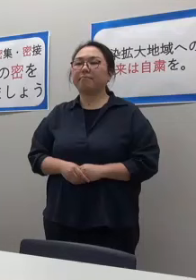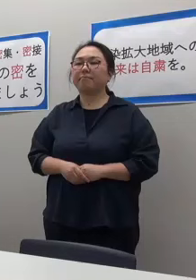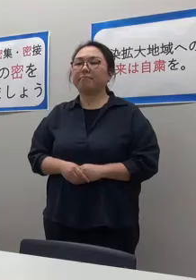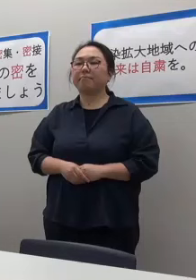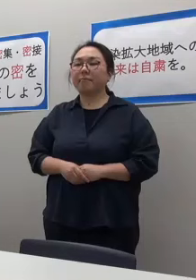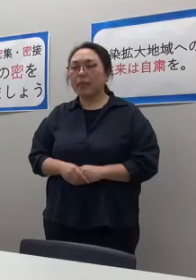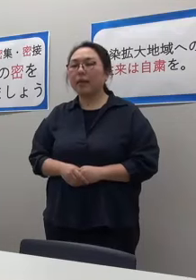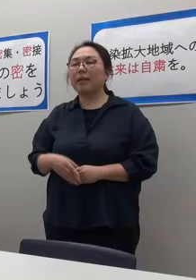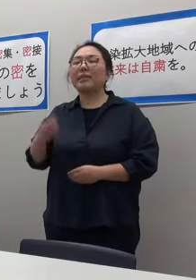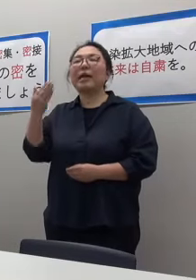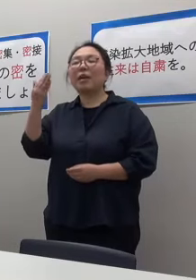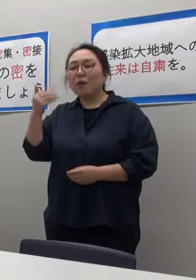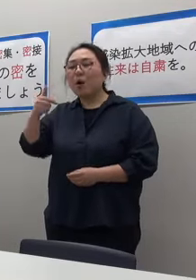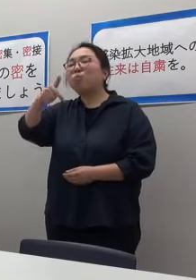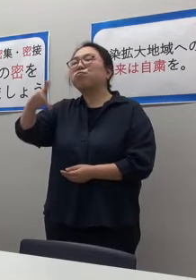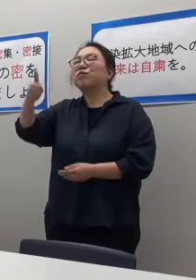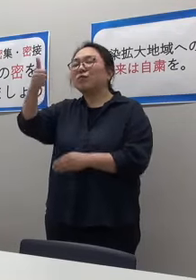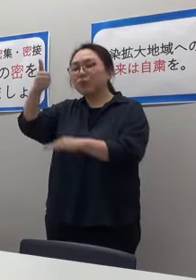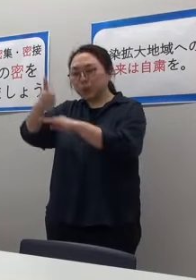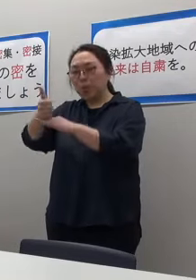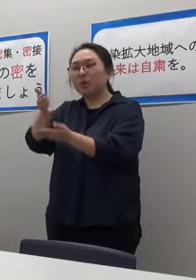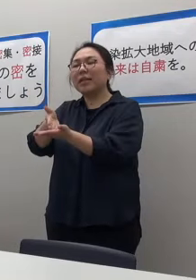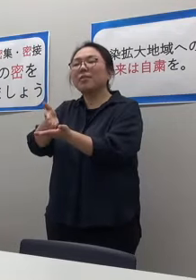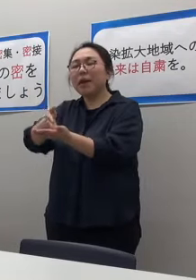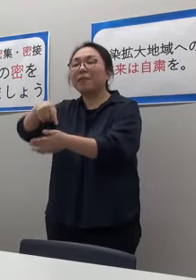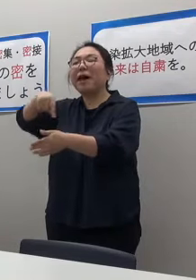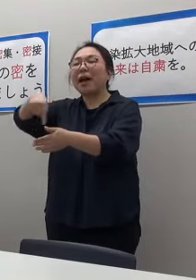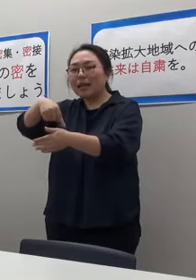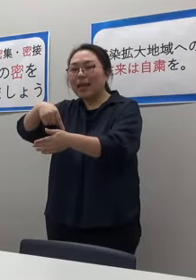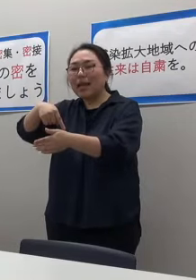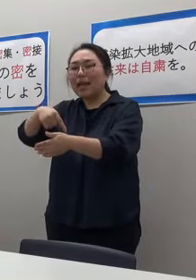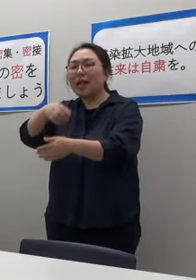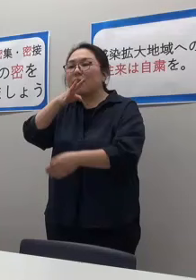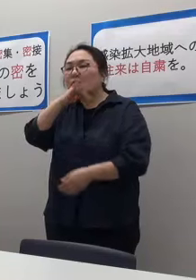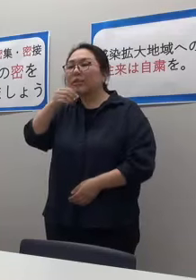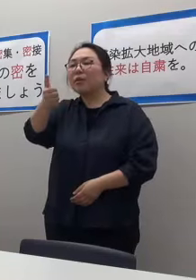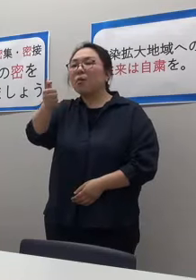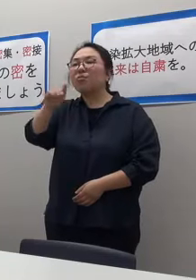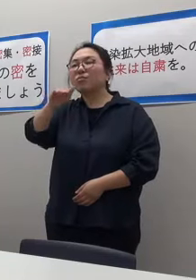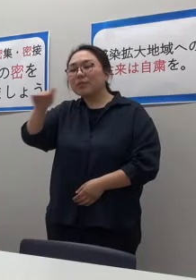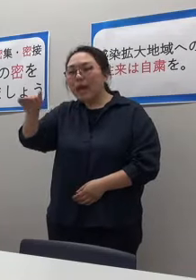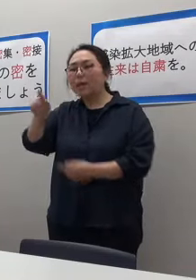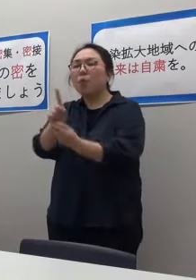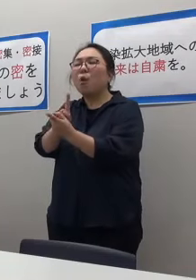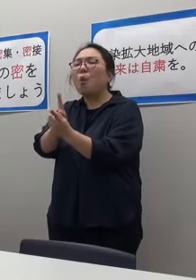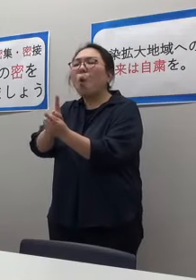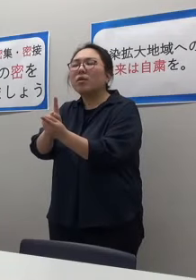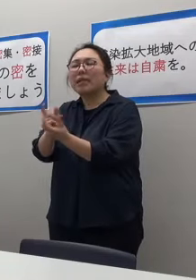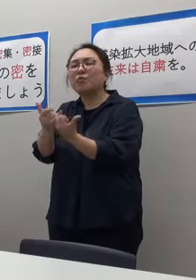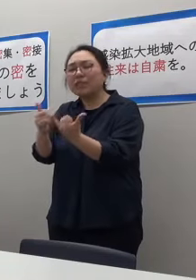すみません、先ほど部長の方のですね、ご説明の中で、すみません、50代の方、濃厚接触者ってなっておりますけ